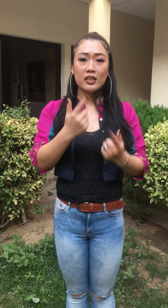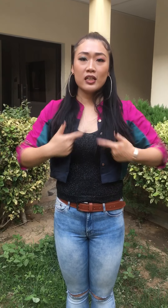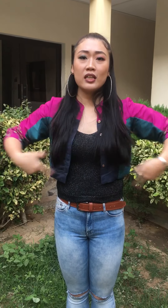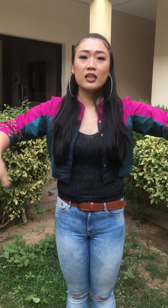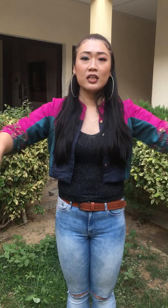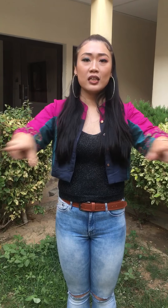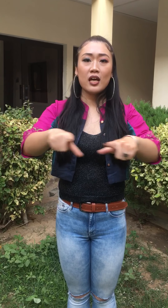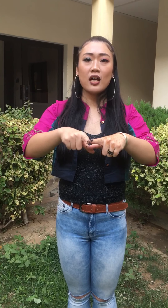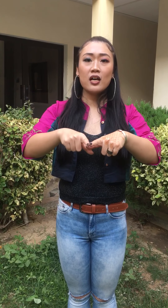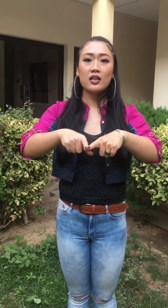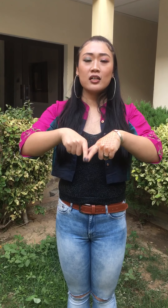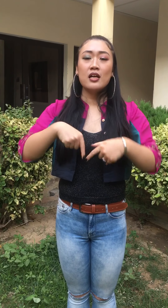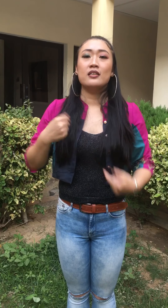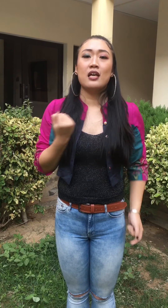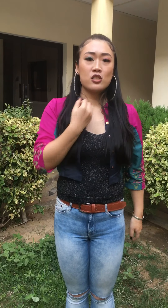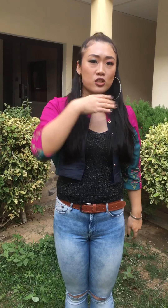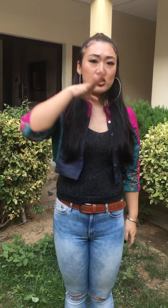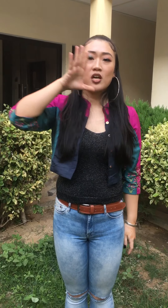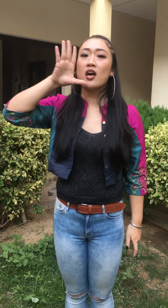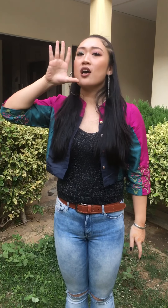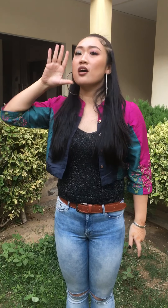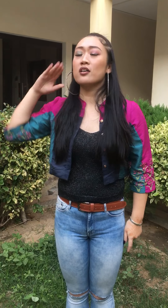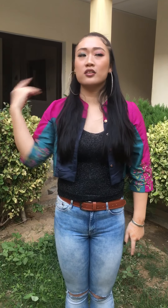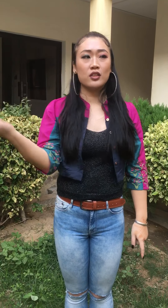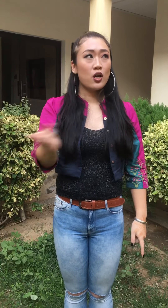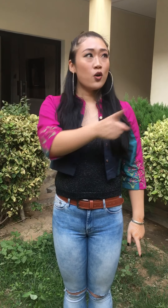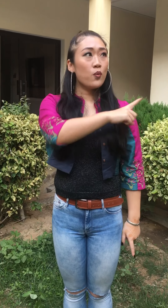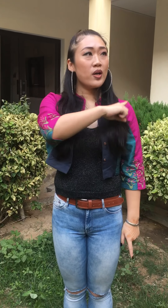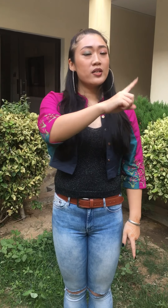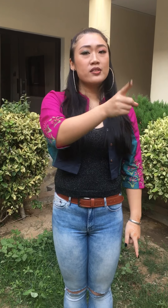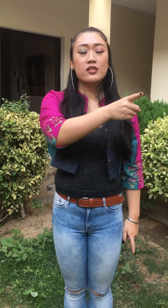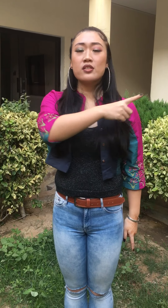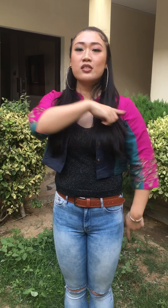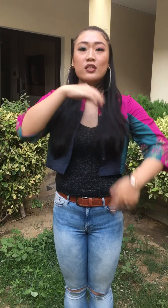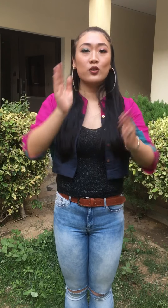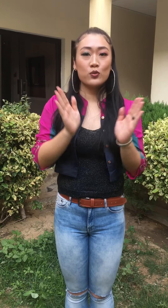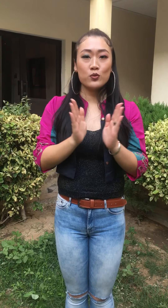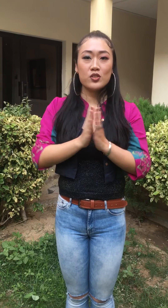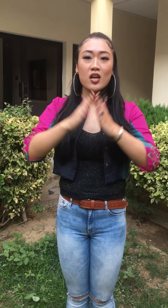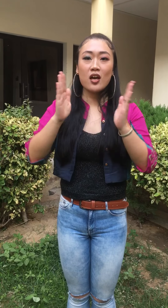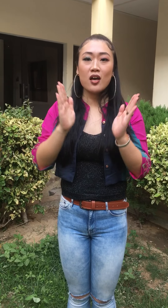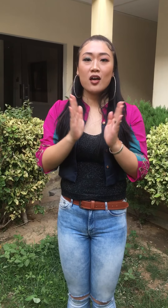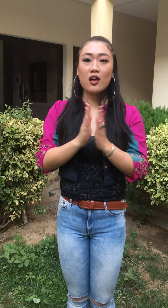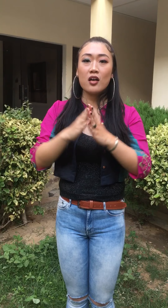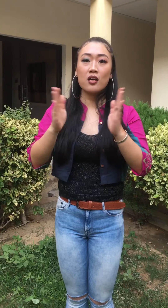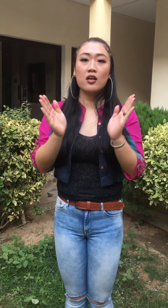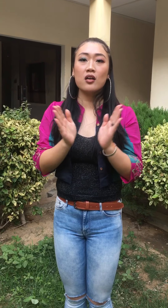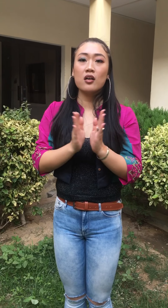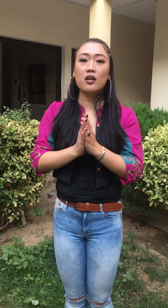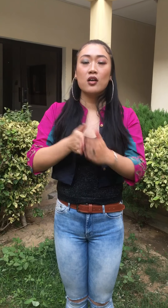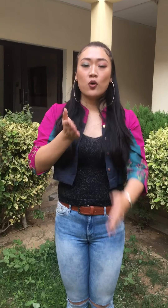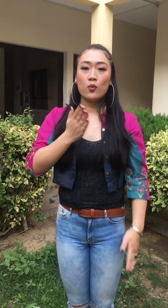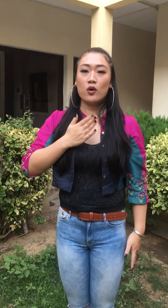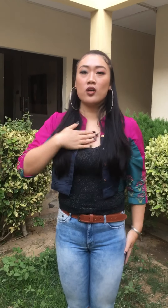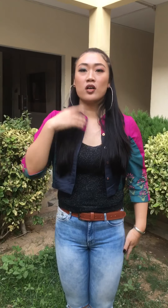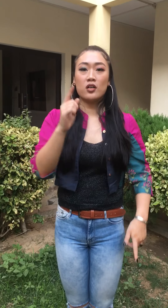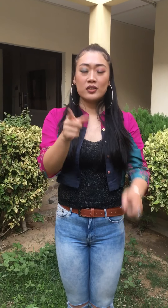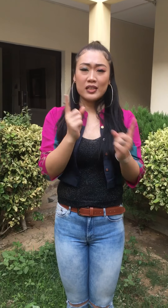一样，大声唱为自己鼓掌。我和你